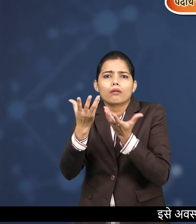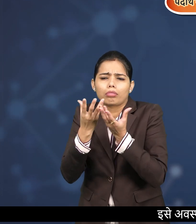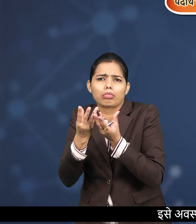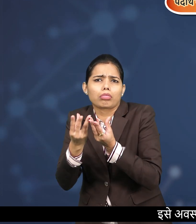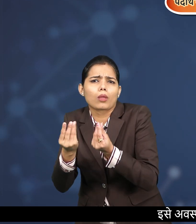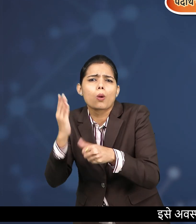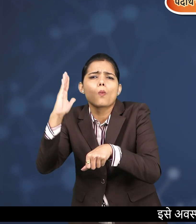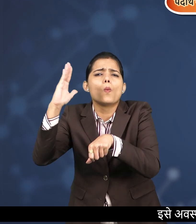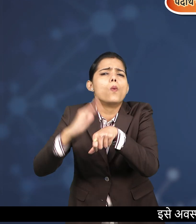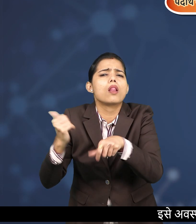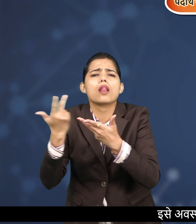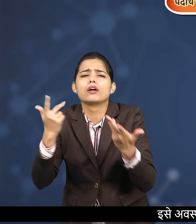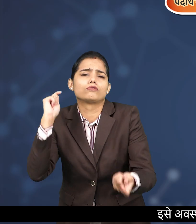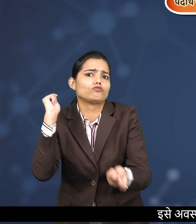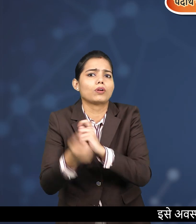है।